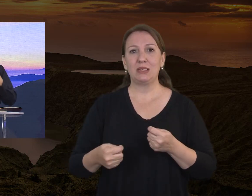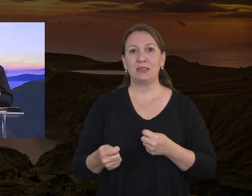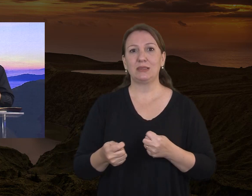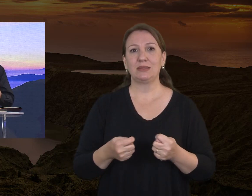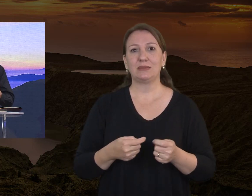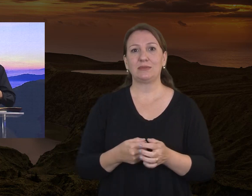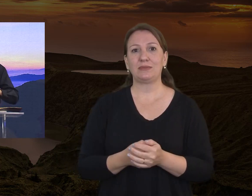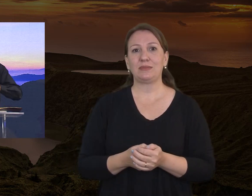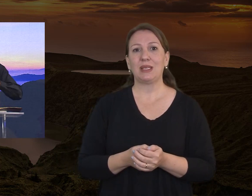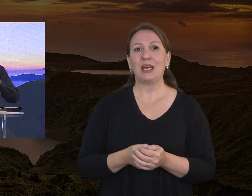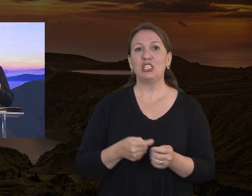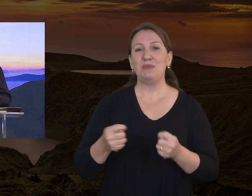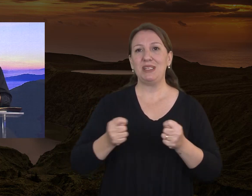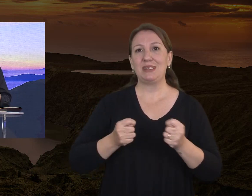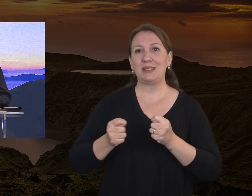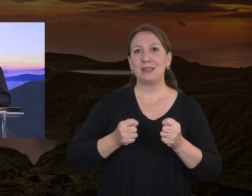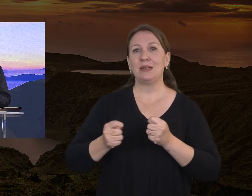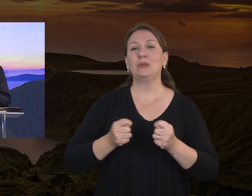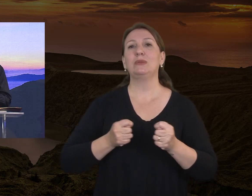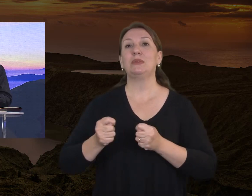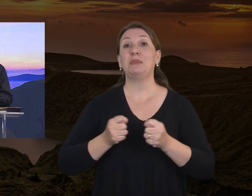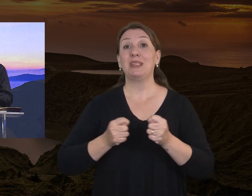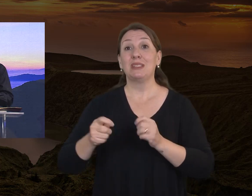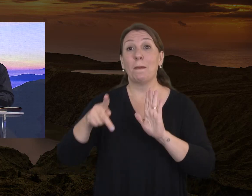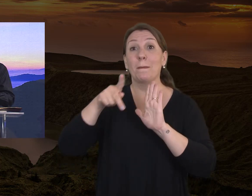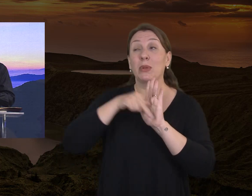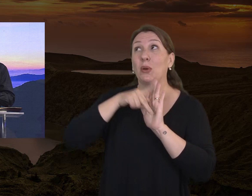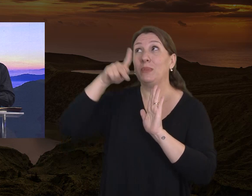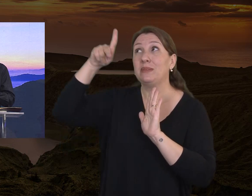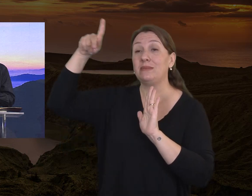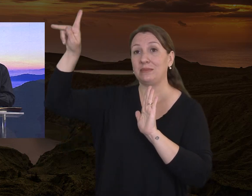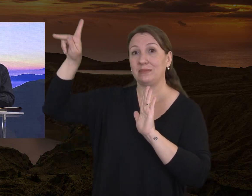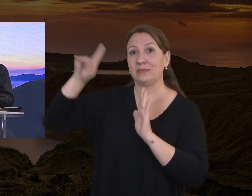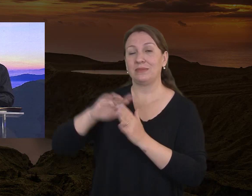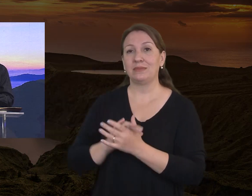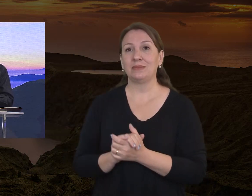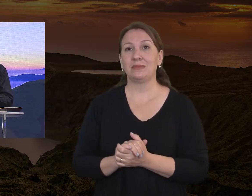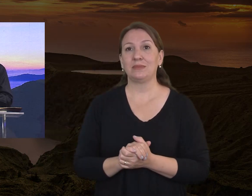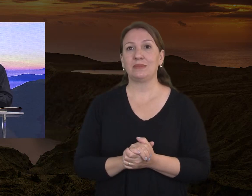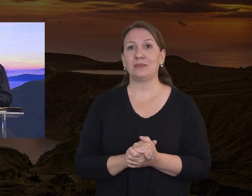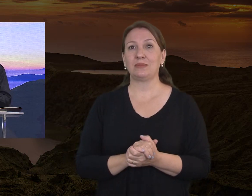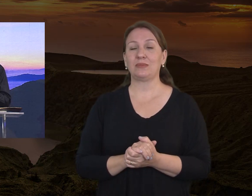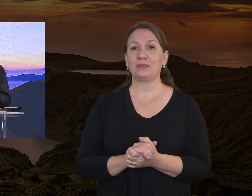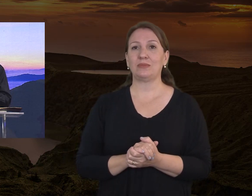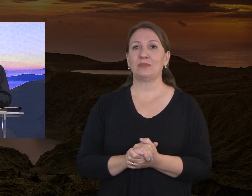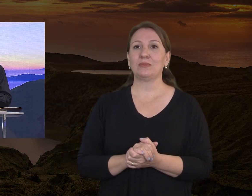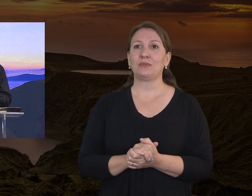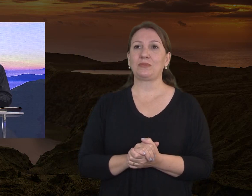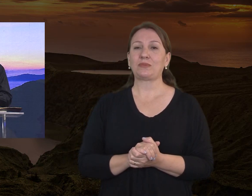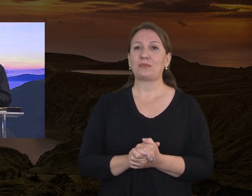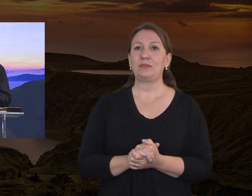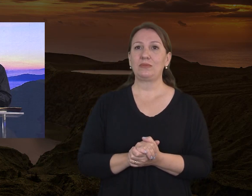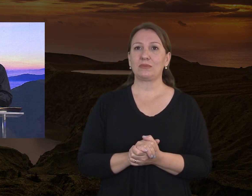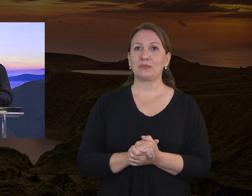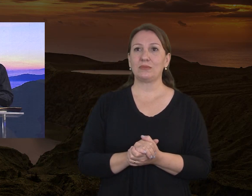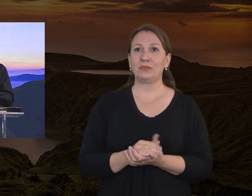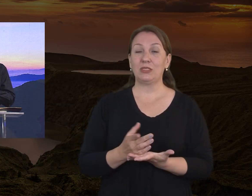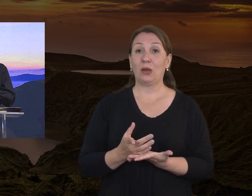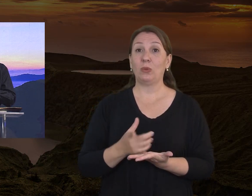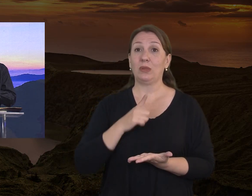à casa ou família. Oikonomias, nomia vem de nomos. Então